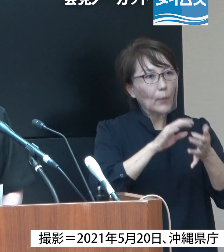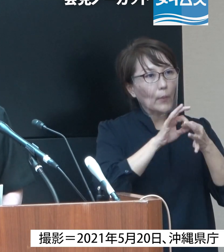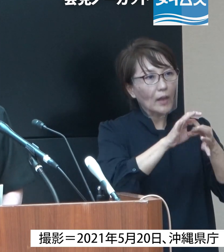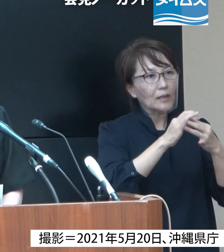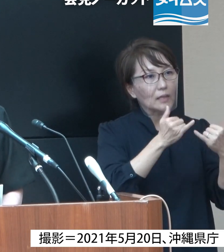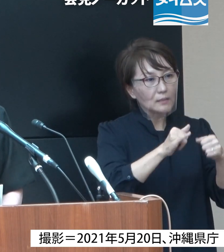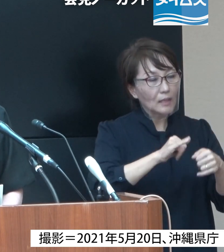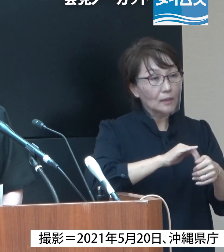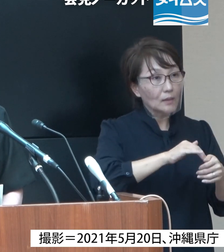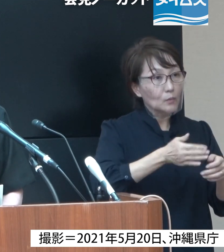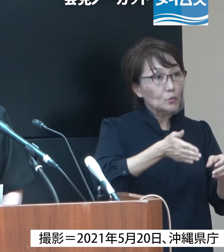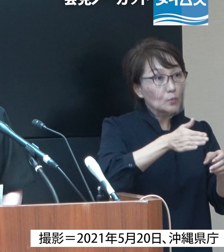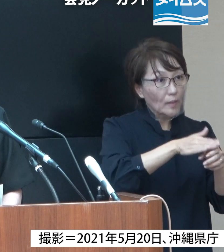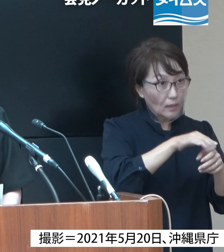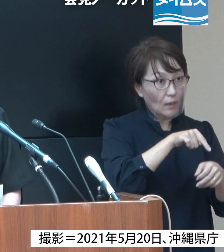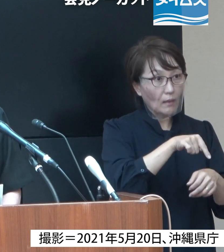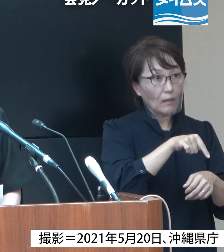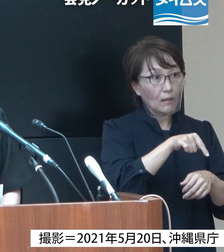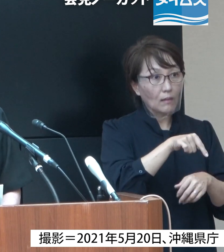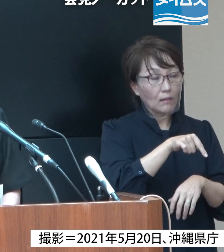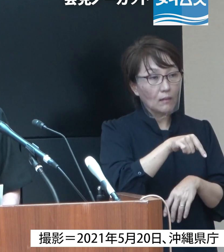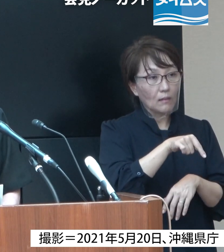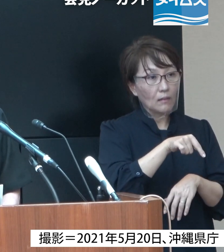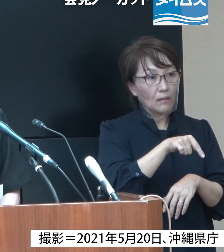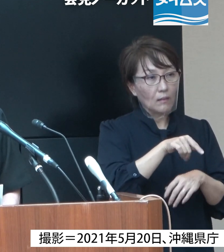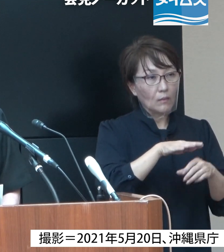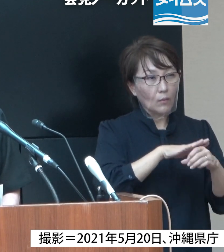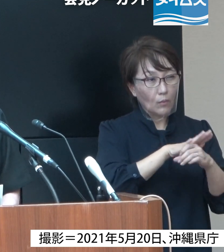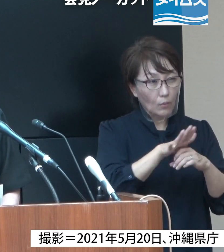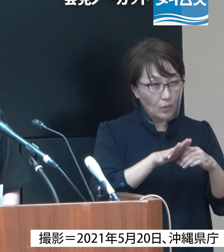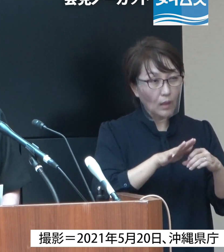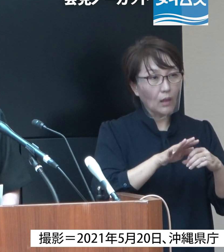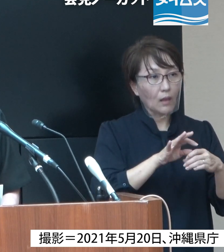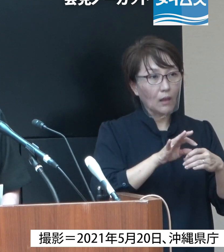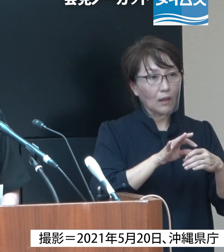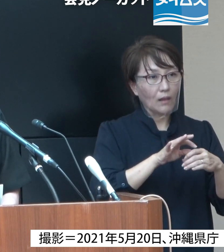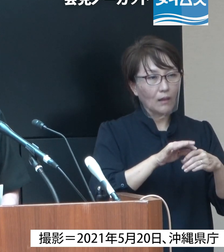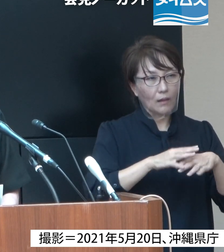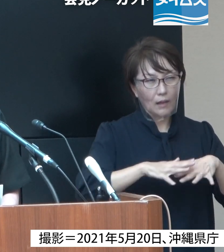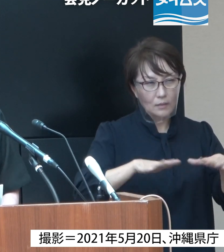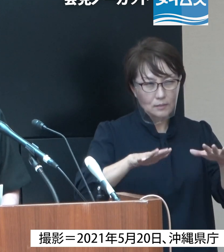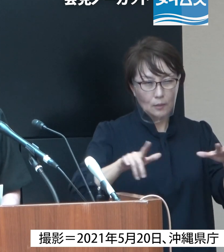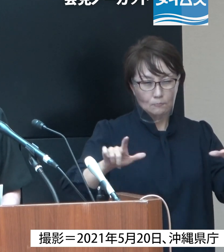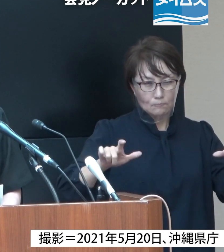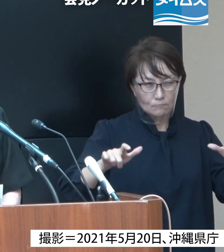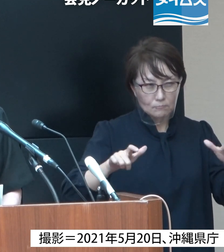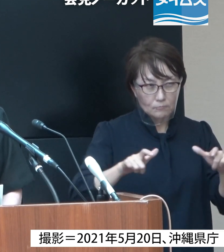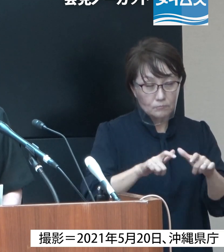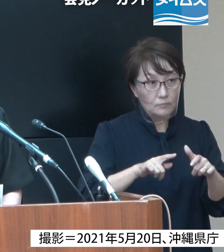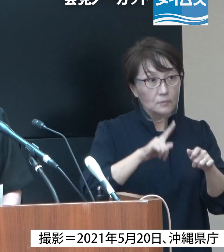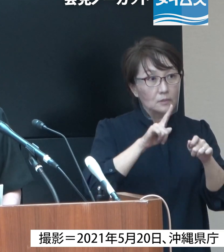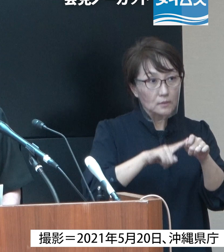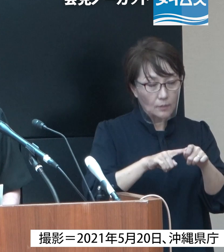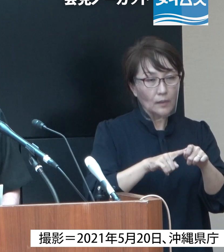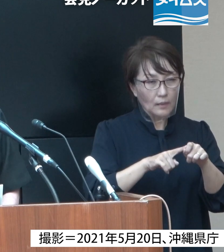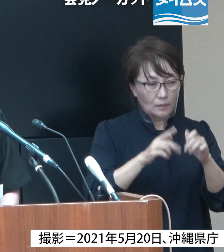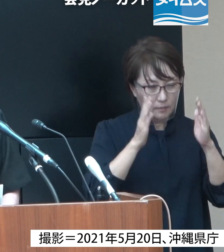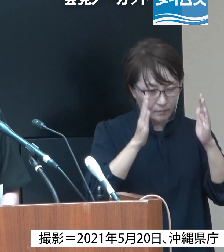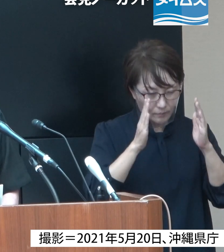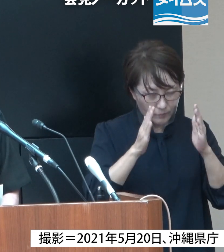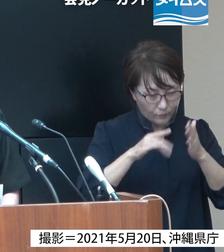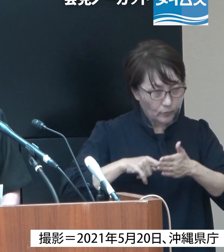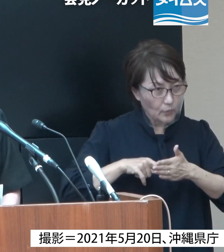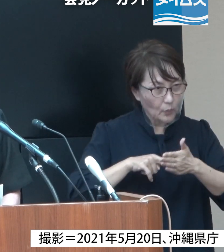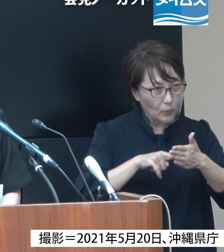めて、このコロナの感染を収束させていくために懸命の努力を取り続け